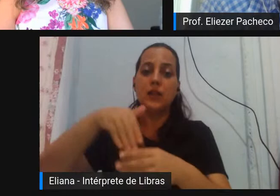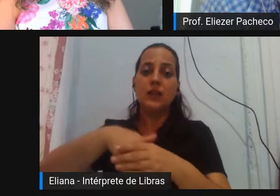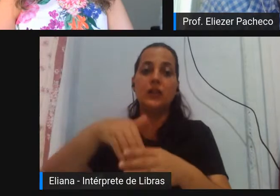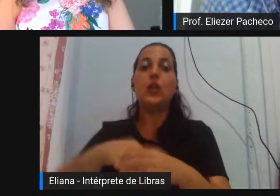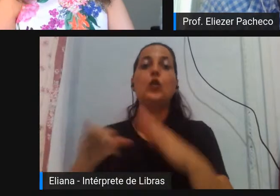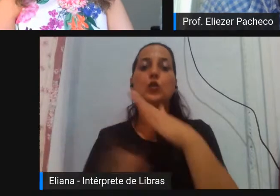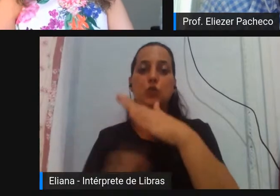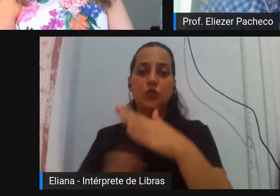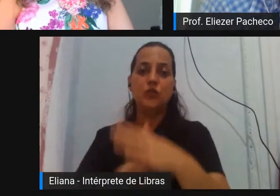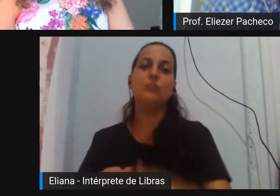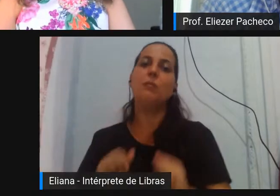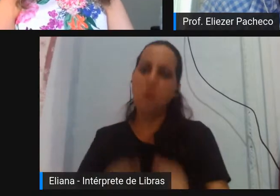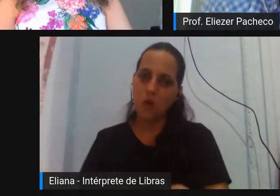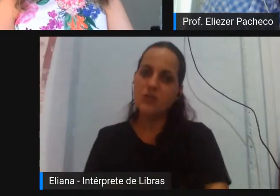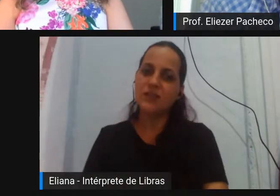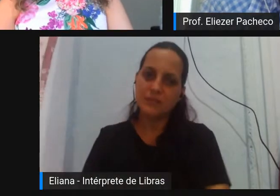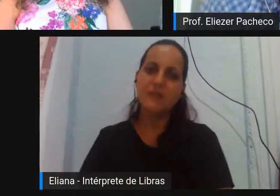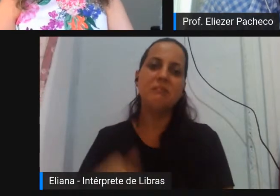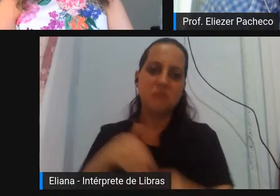necessária para isso, né?